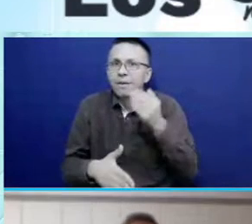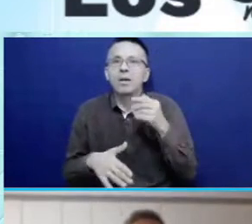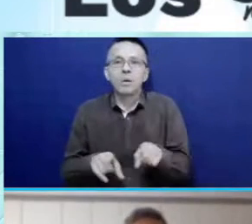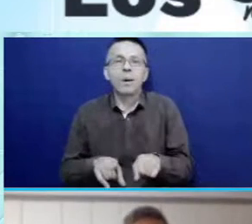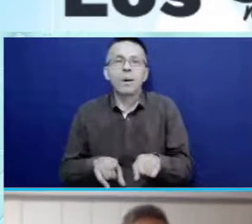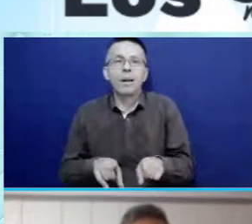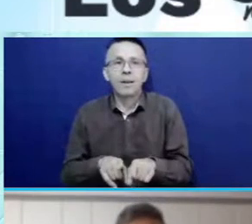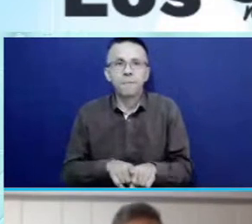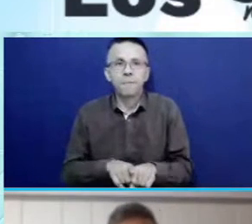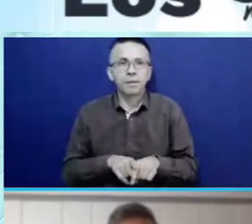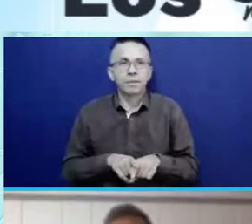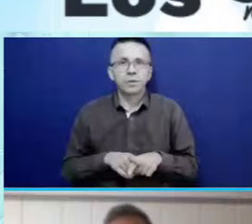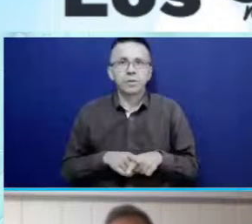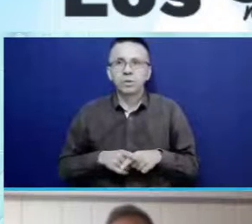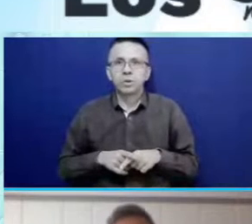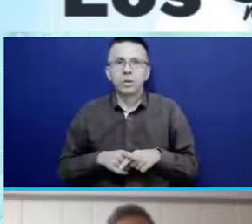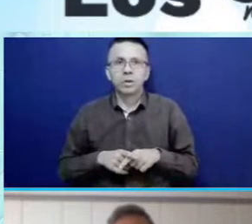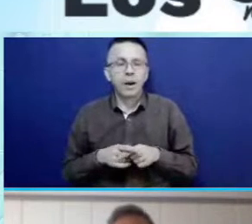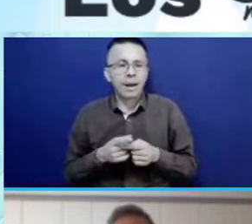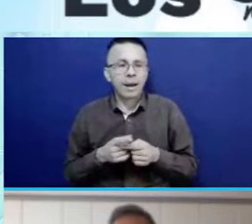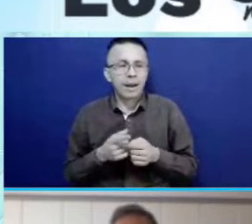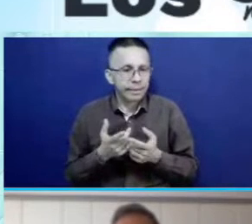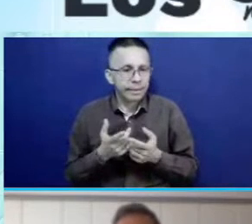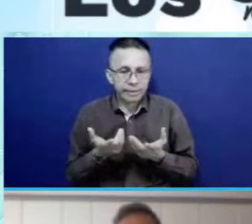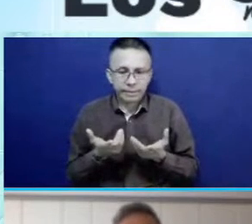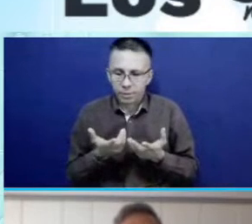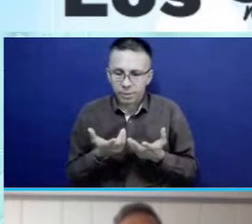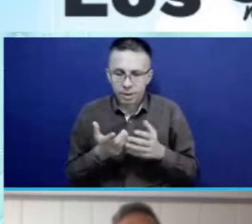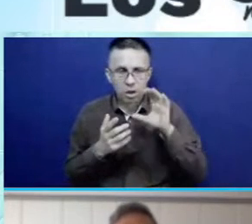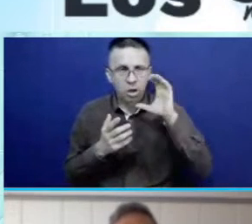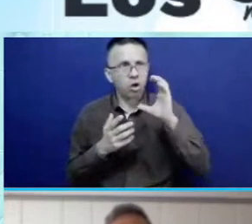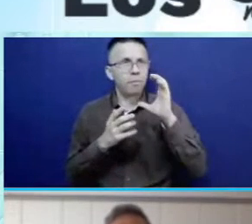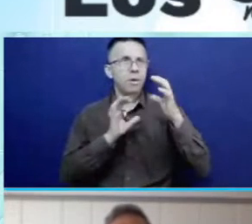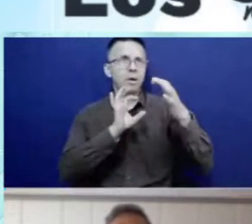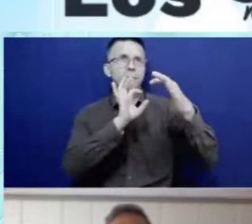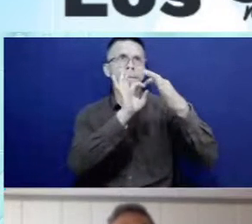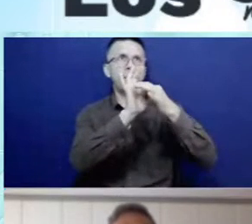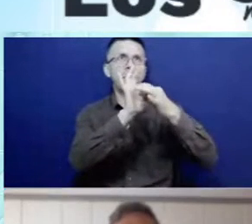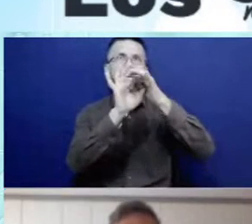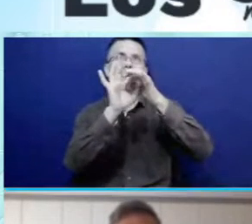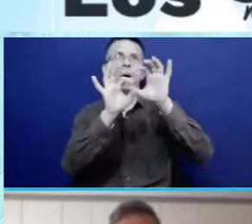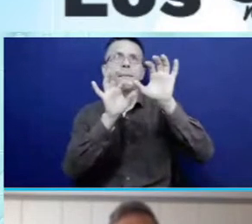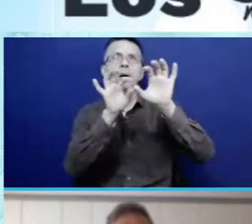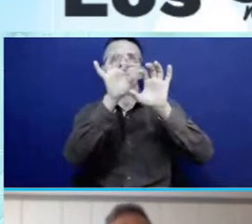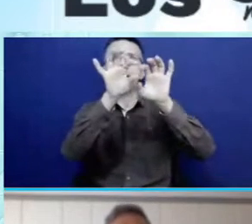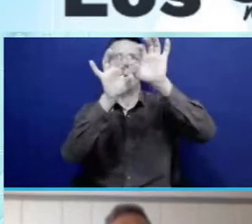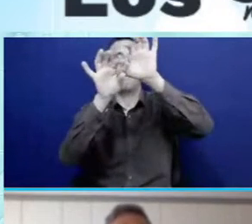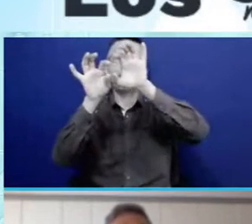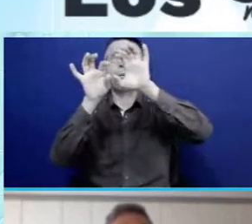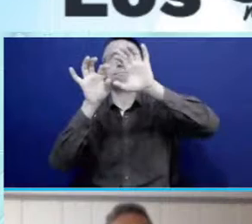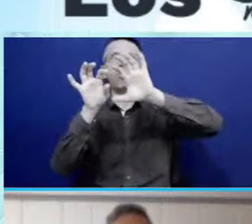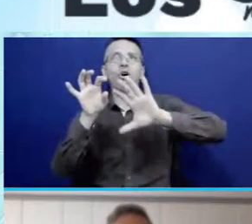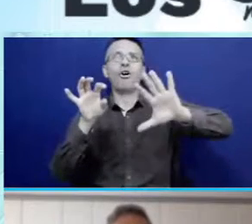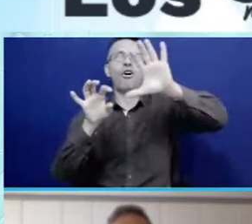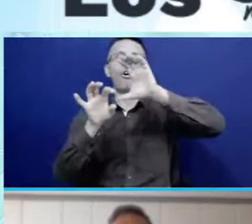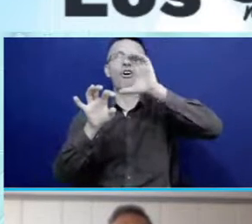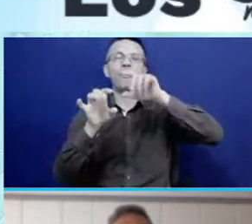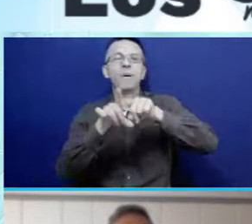fichas del rompecabezas, del mapa de Colombia para arrancar. Y en esa forma y en esa